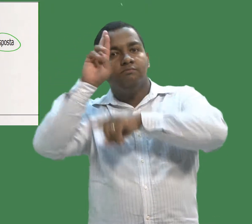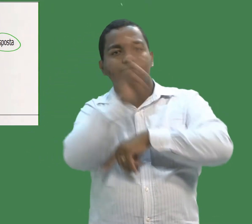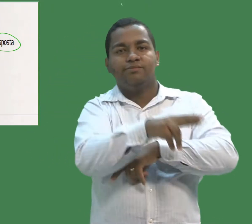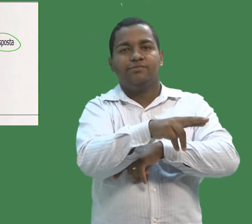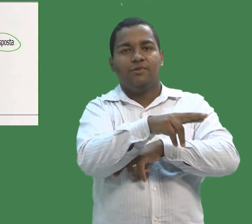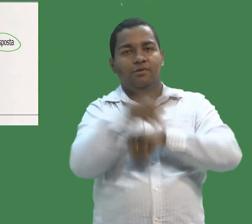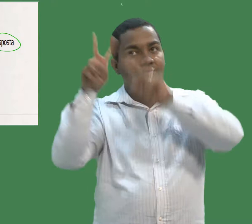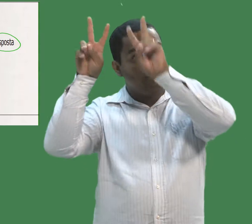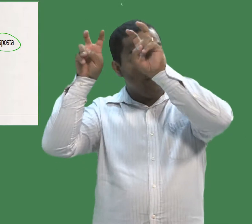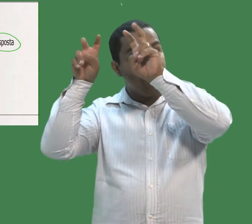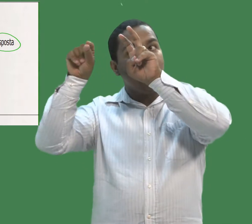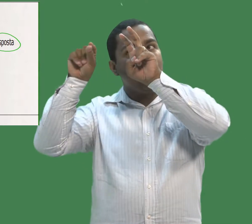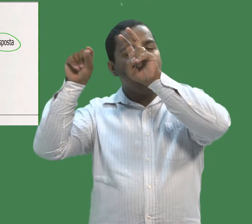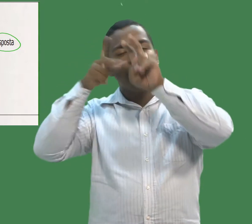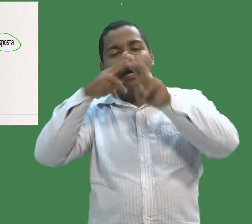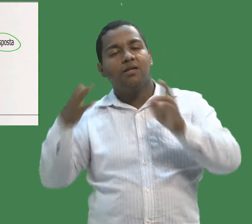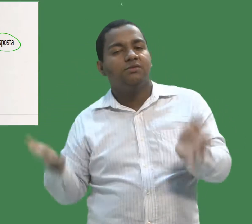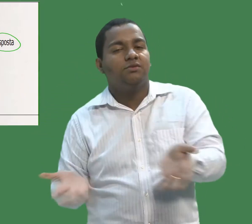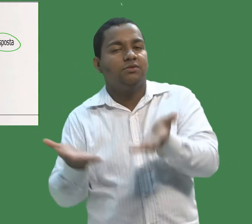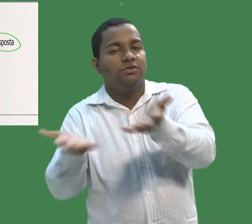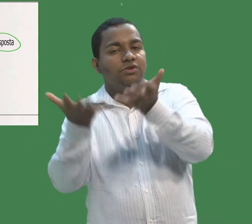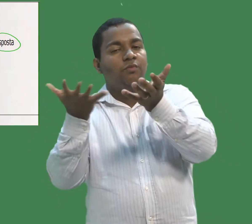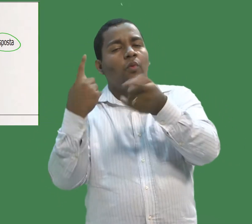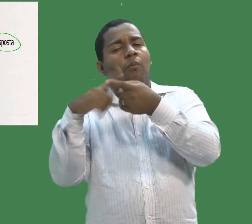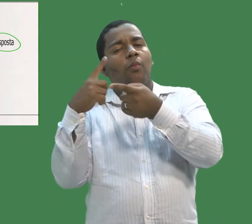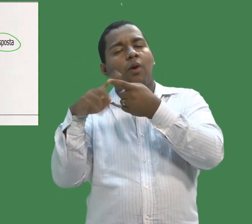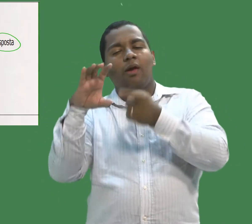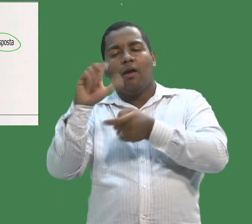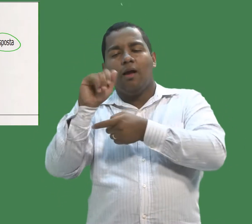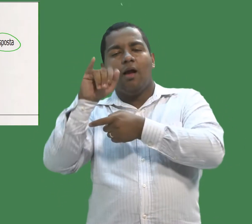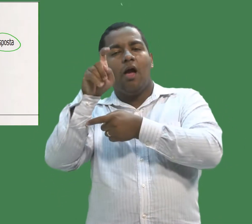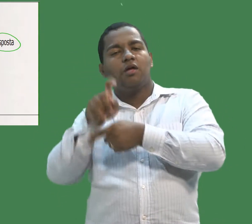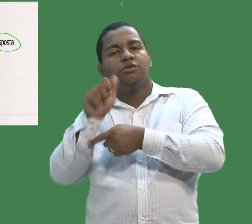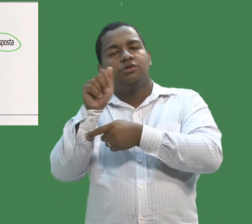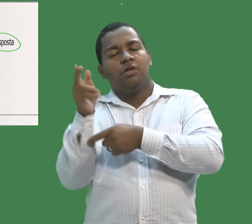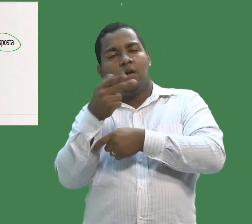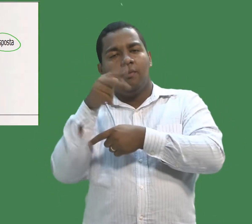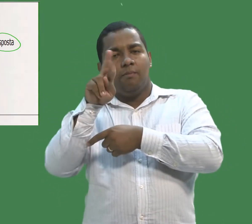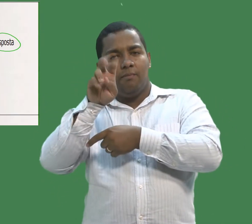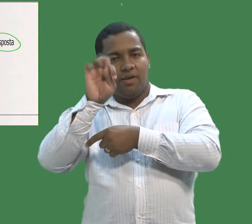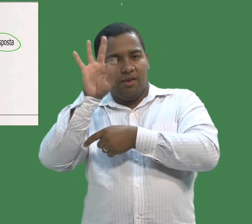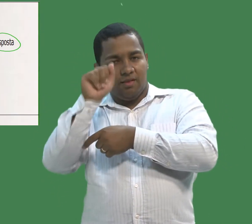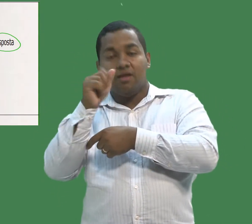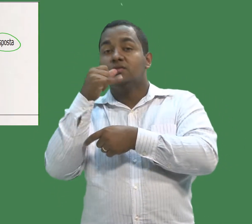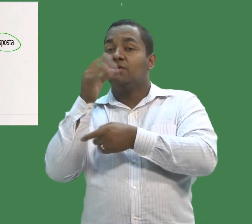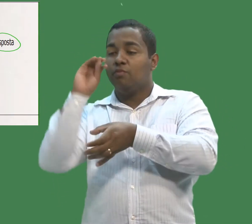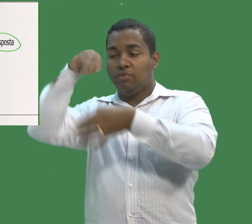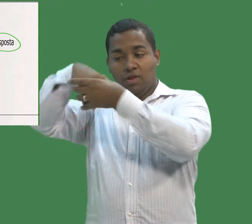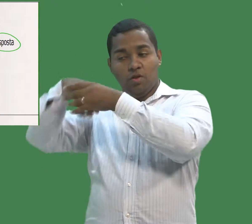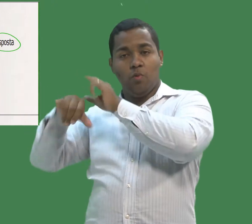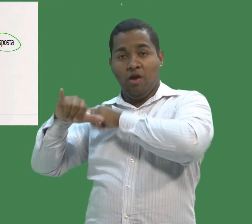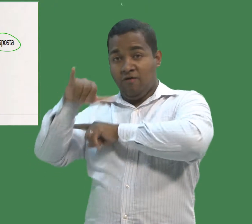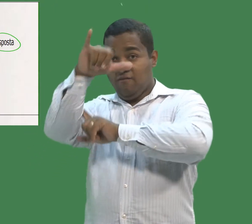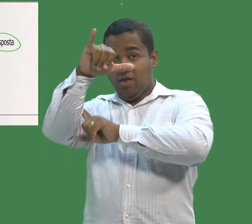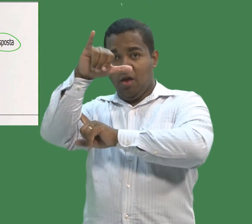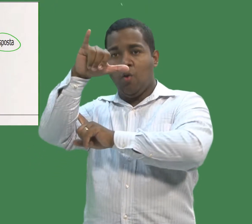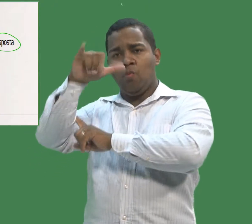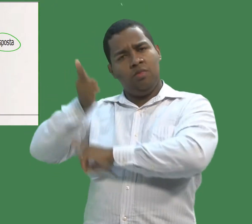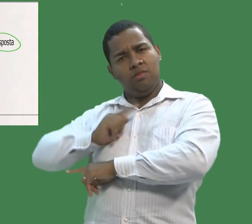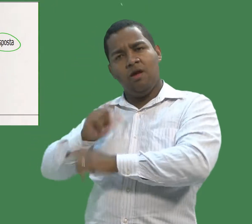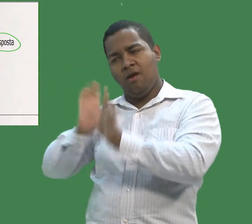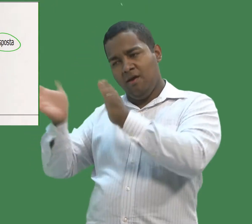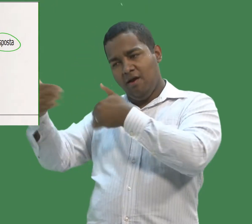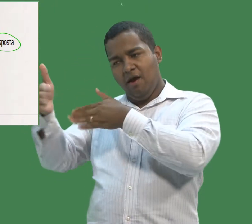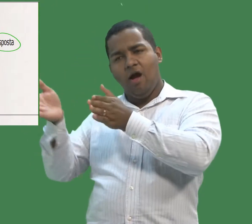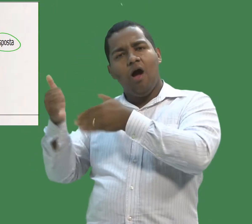estímulo que foi dado inicialmente, né? Agora, por que é chamado de caixa preta? Porque, como nós vemos até no próprio avião, é onde está